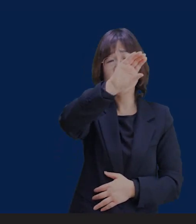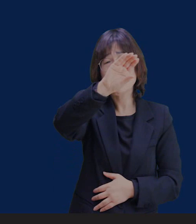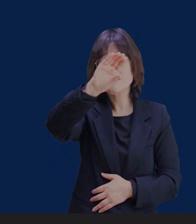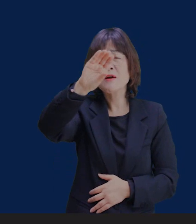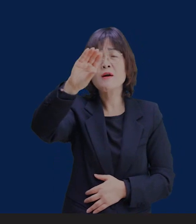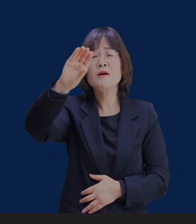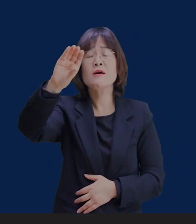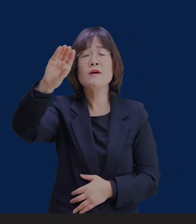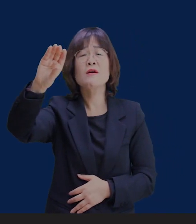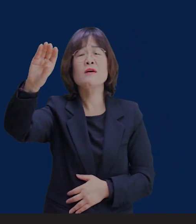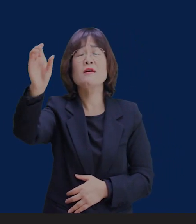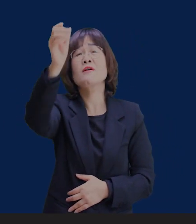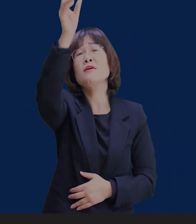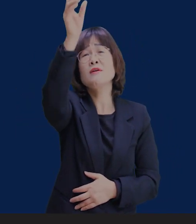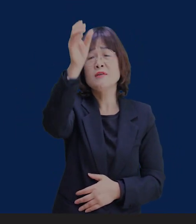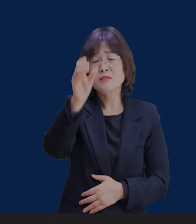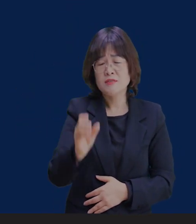있네.